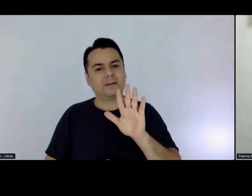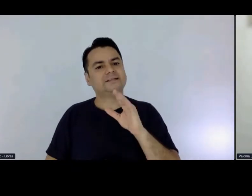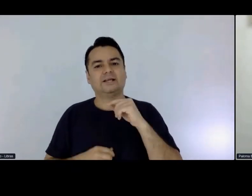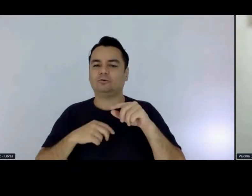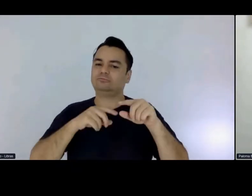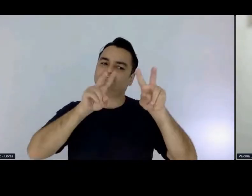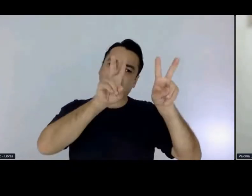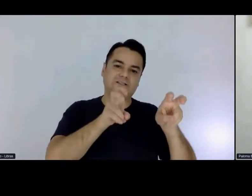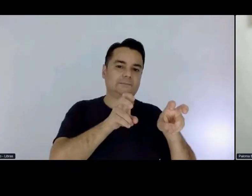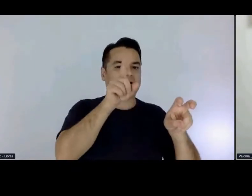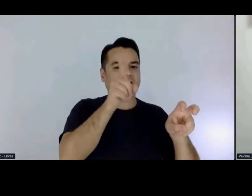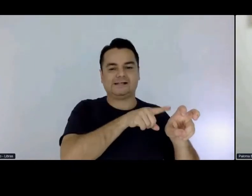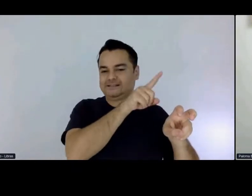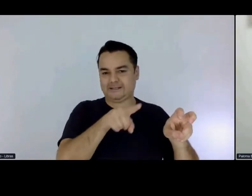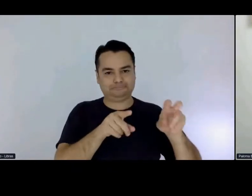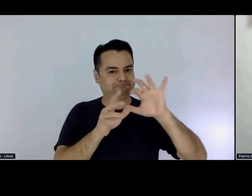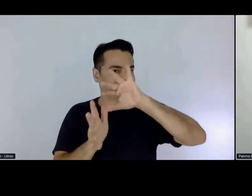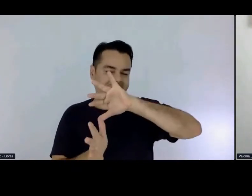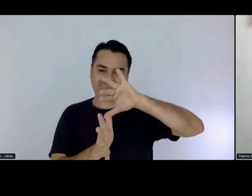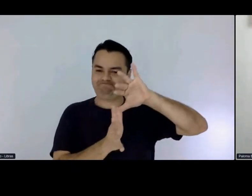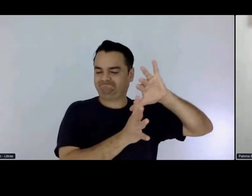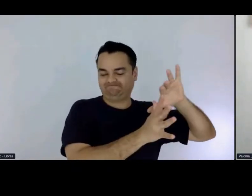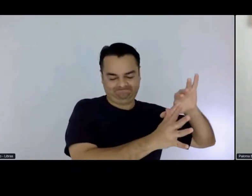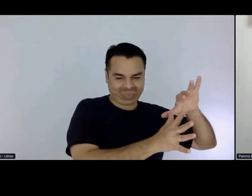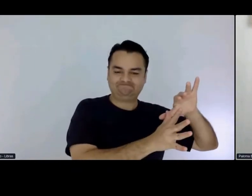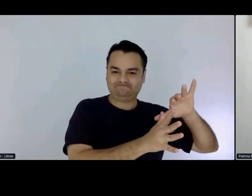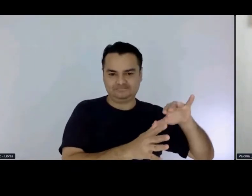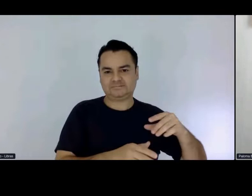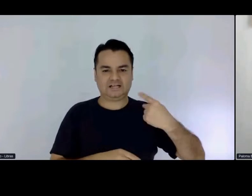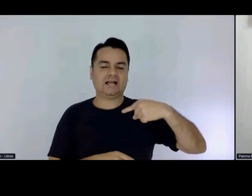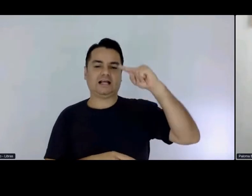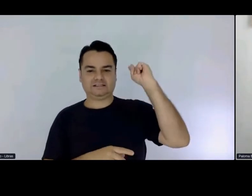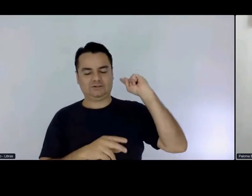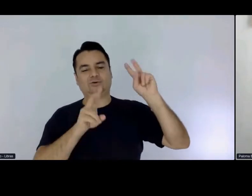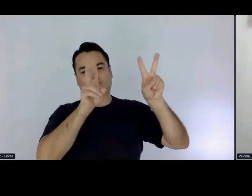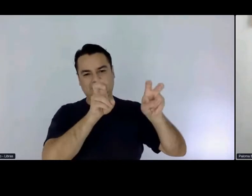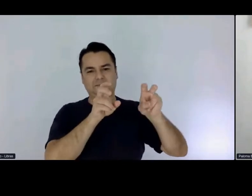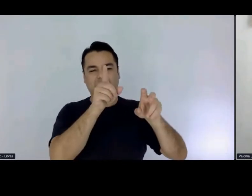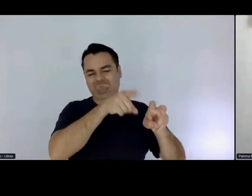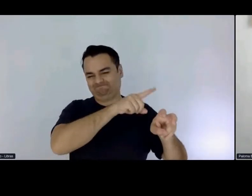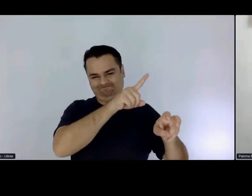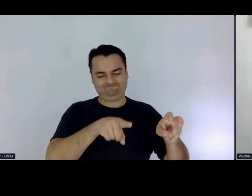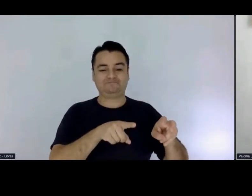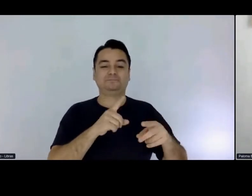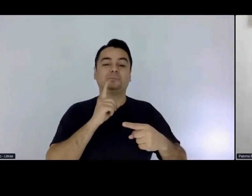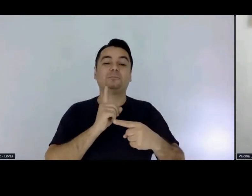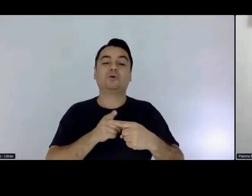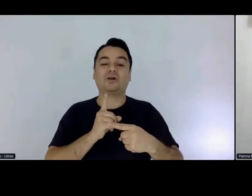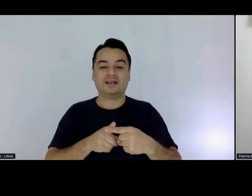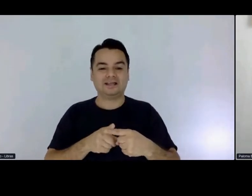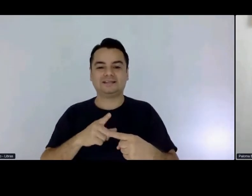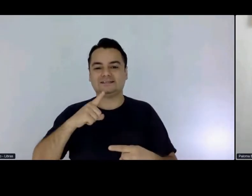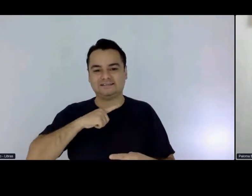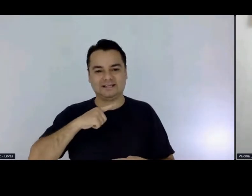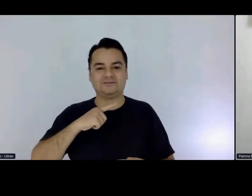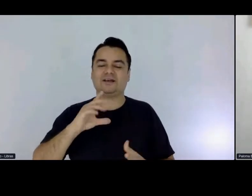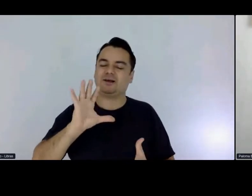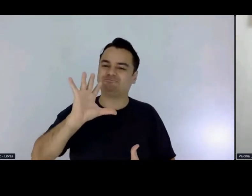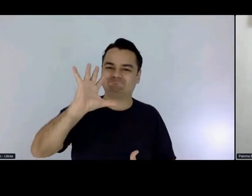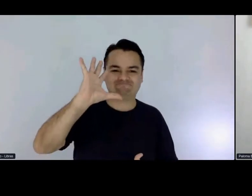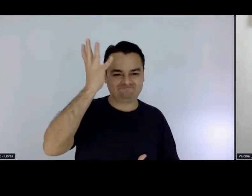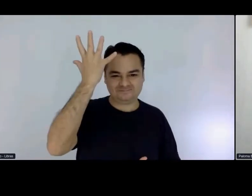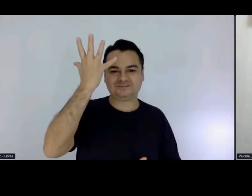falar sobre o tema que eu falaria anteriormente, porque teve toda uma questão